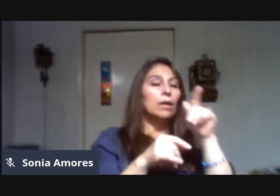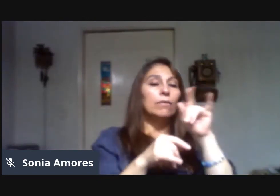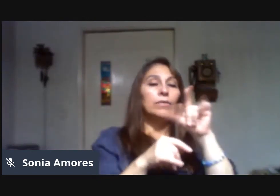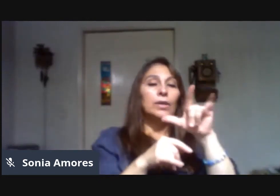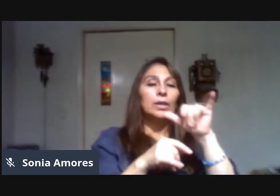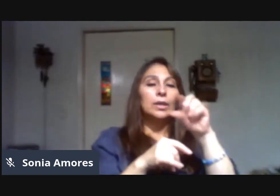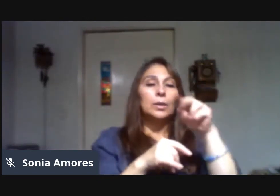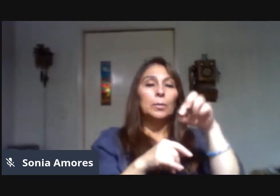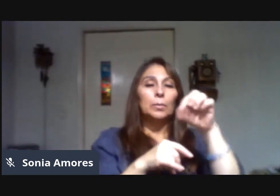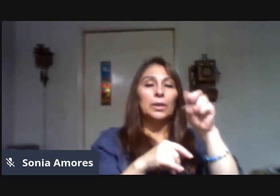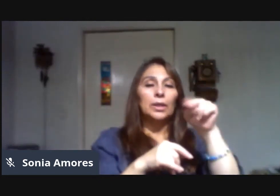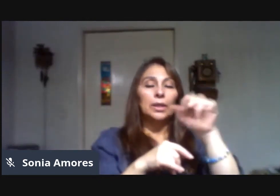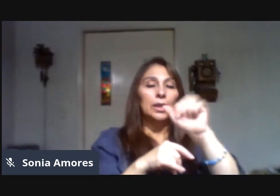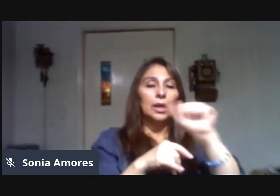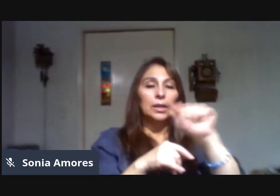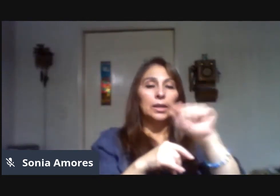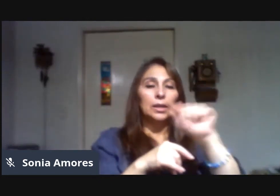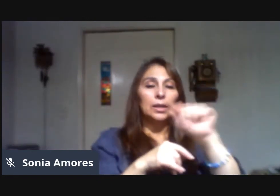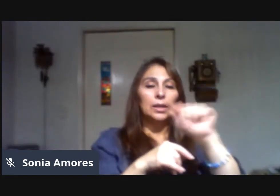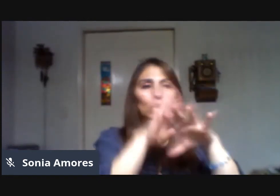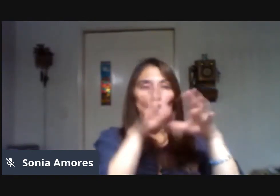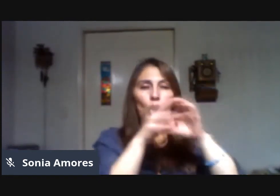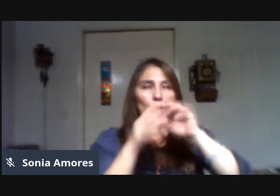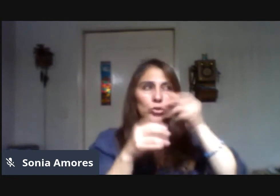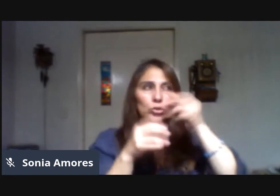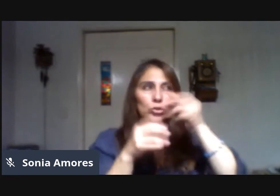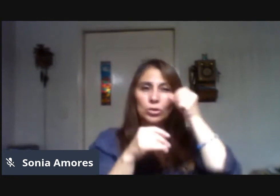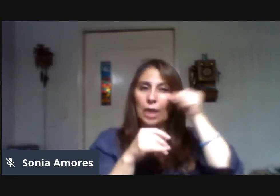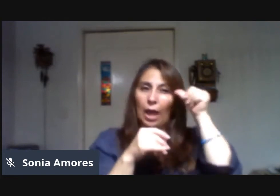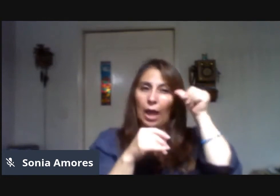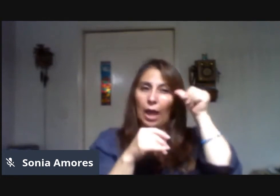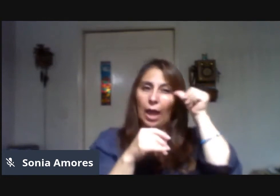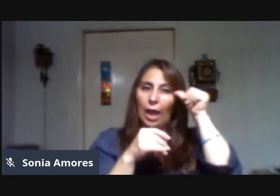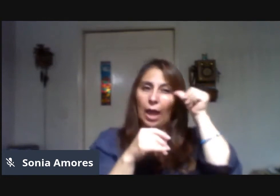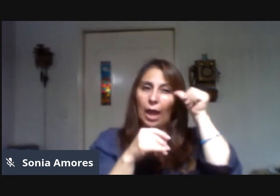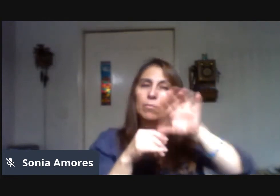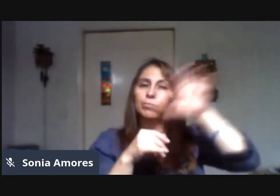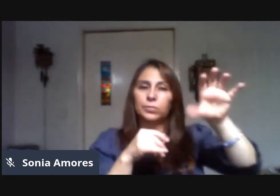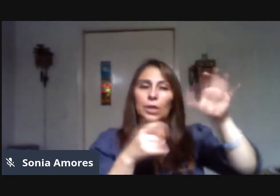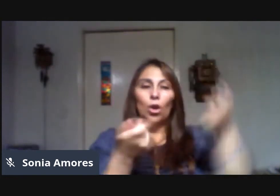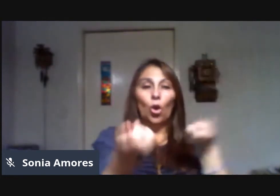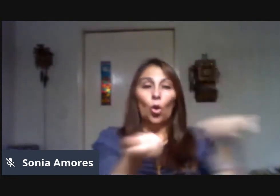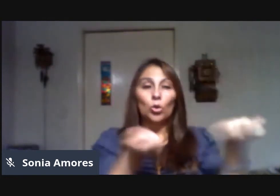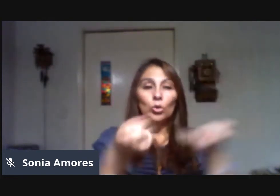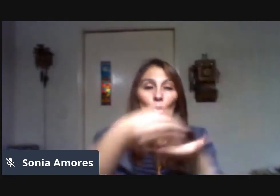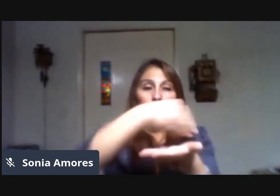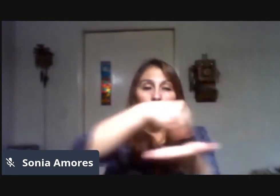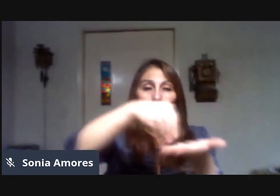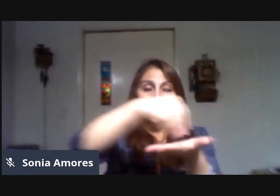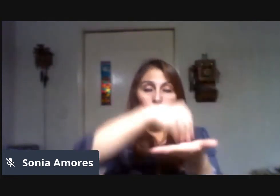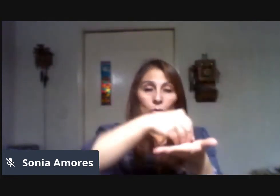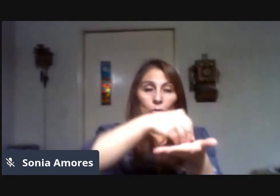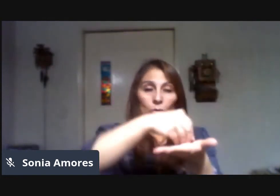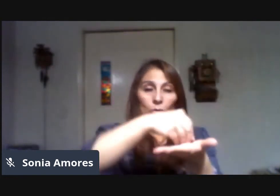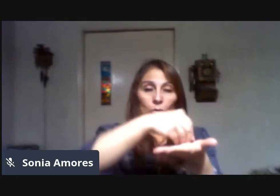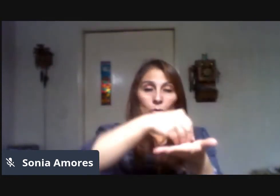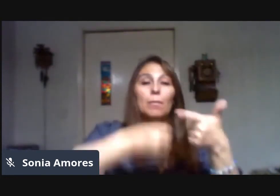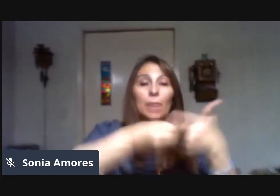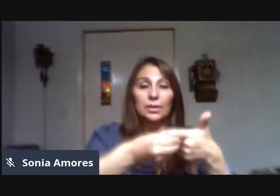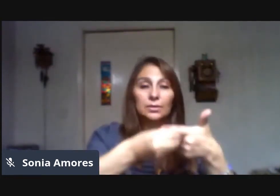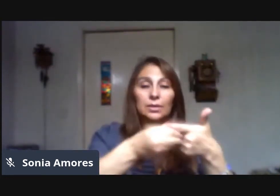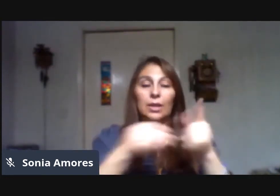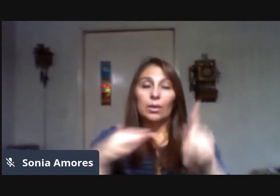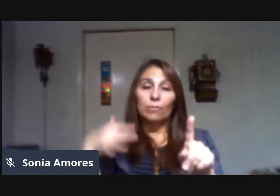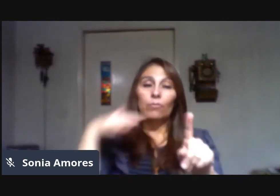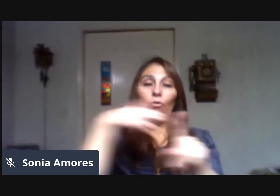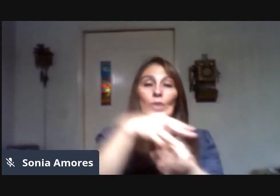Malasia, Brasil, el control territorial, a eso se le suma el papel de los Estados Unidos no